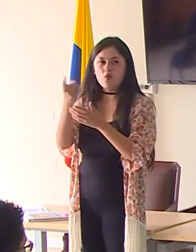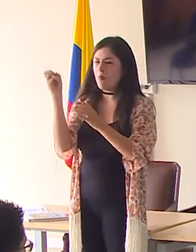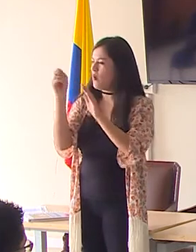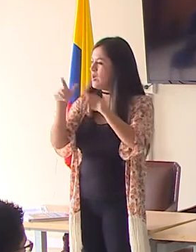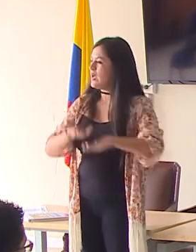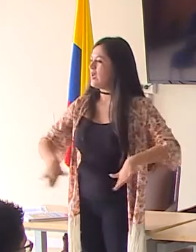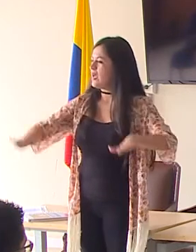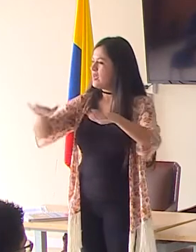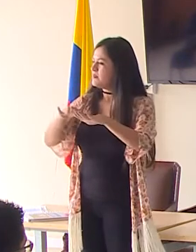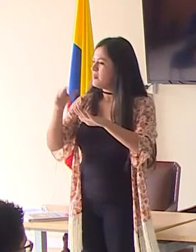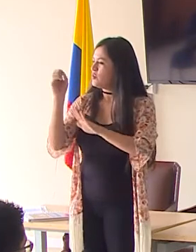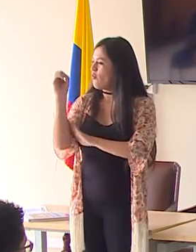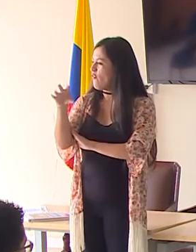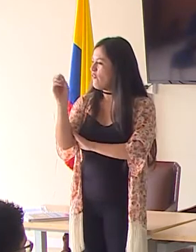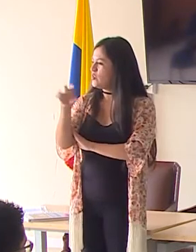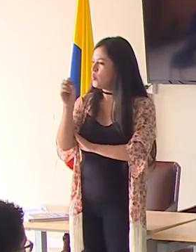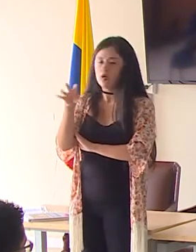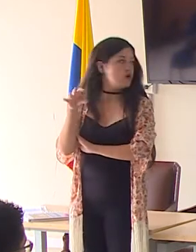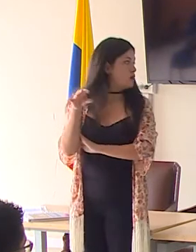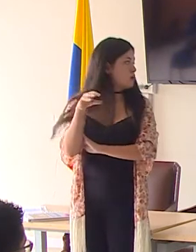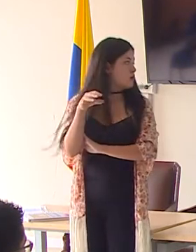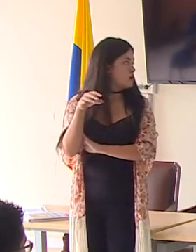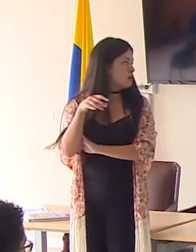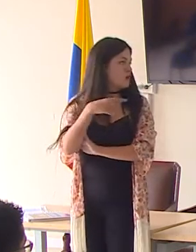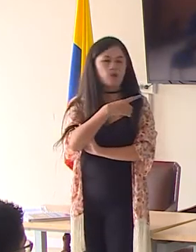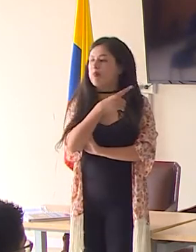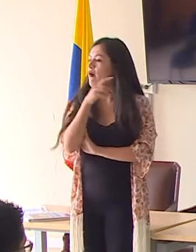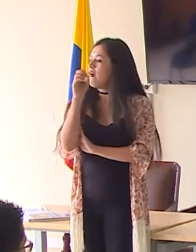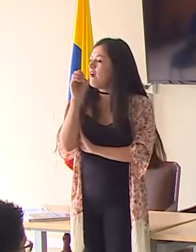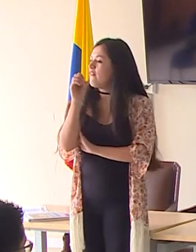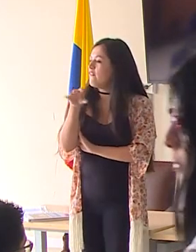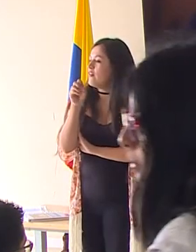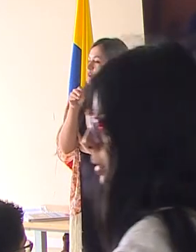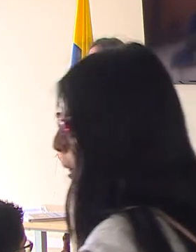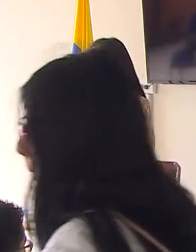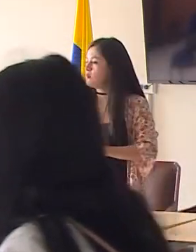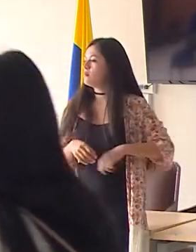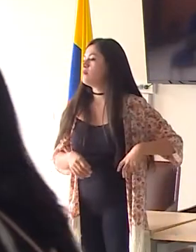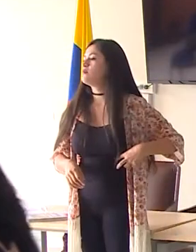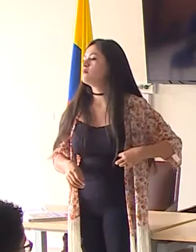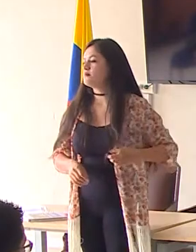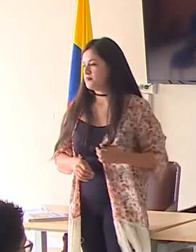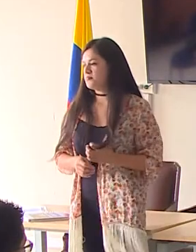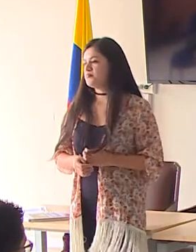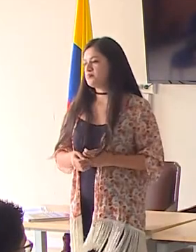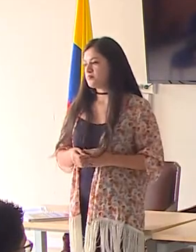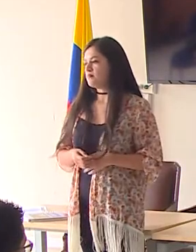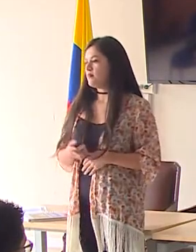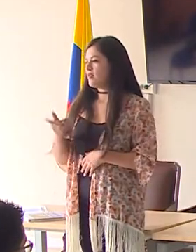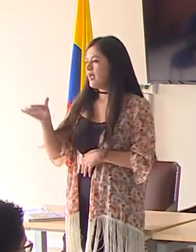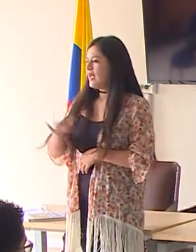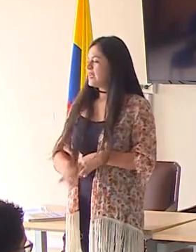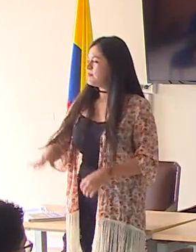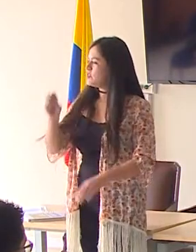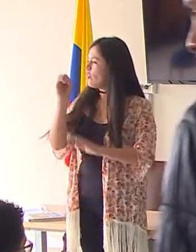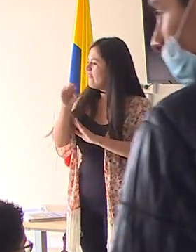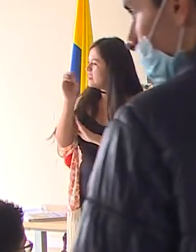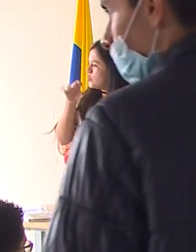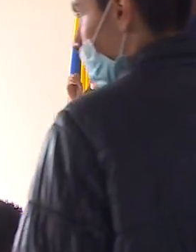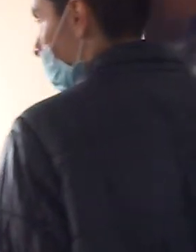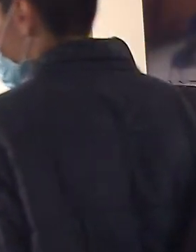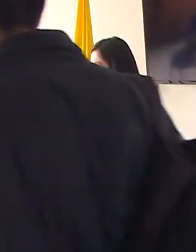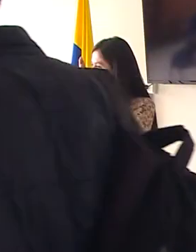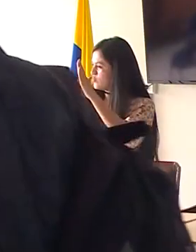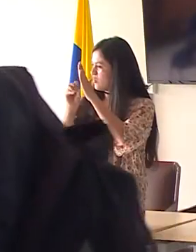pero que hagan todo frente de usme sin embargo cuando se localiza el relleno allí pues ya uno puede ver que si hay unos desarrollos